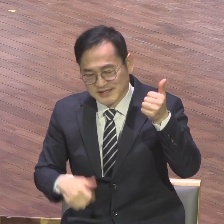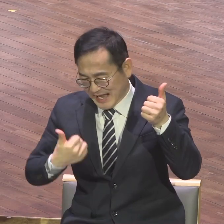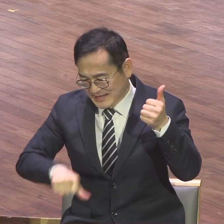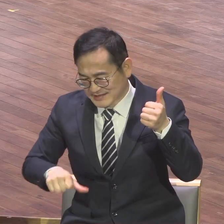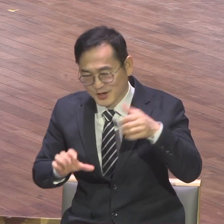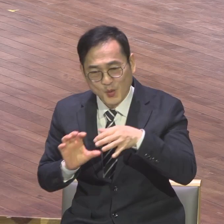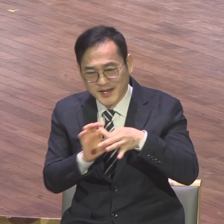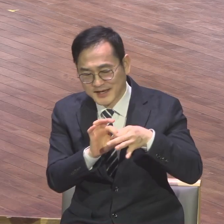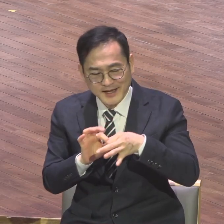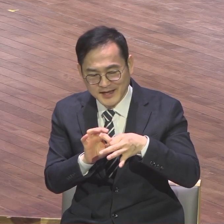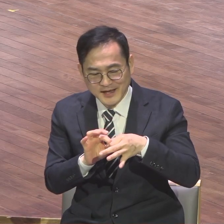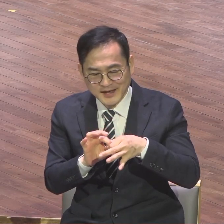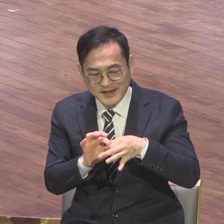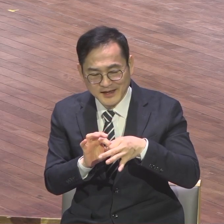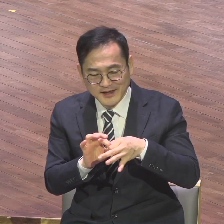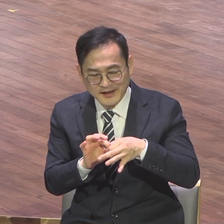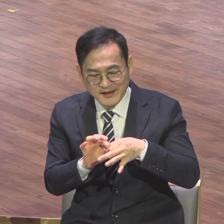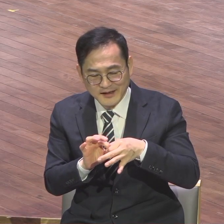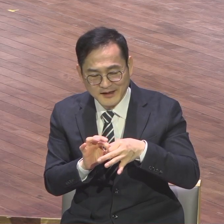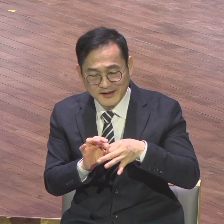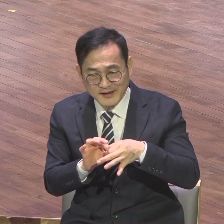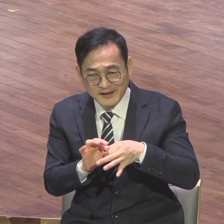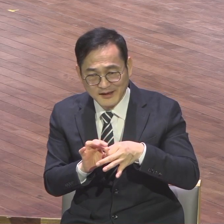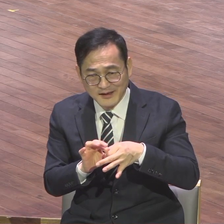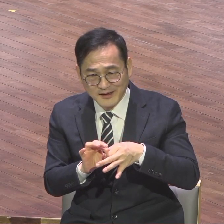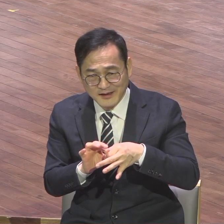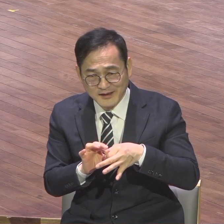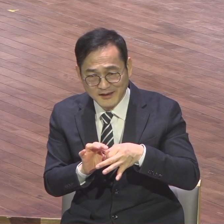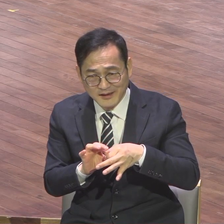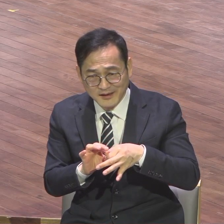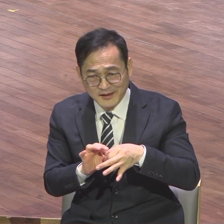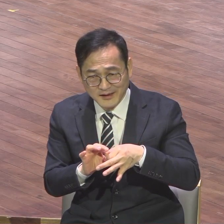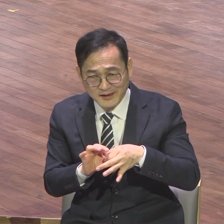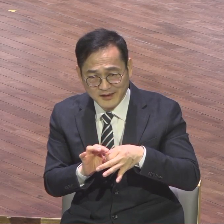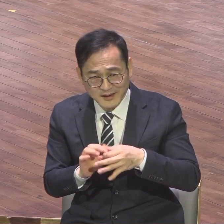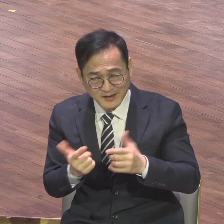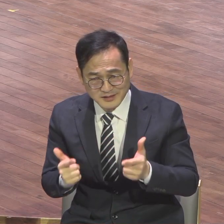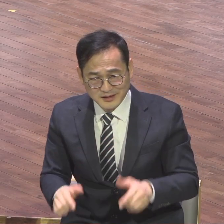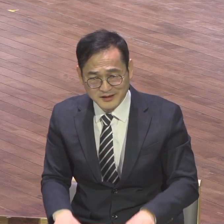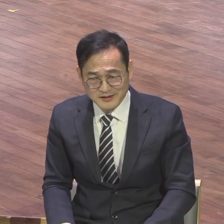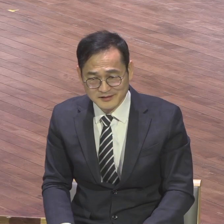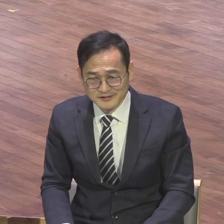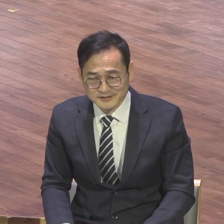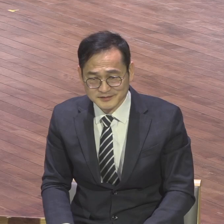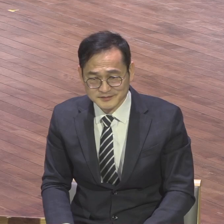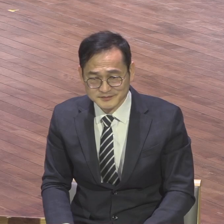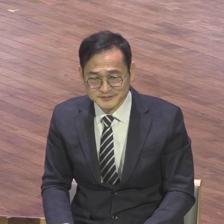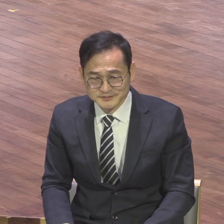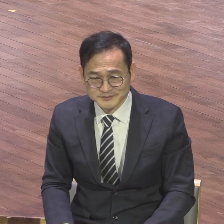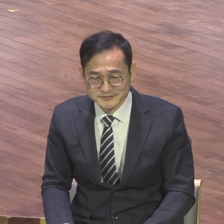성립된 그것을 담고 있는 것으로 생각합니다. 그런 의미가 아니에요. 하나님이 장가가서